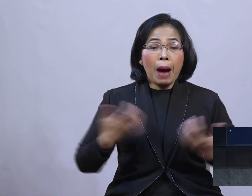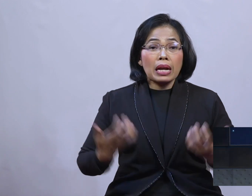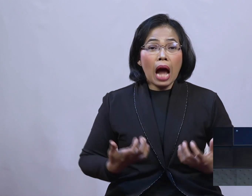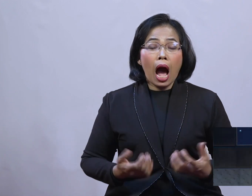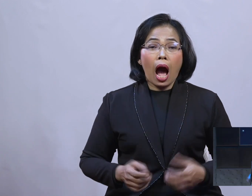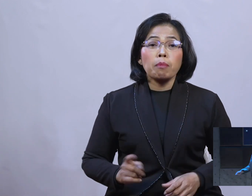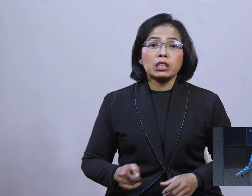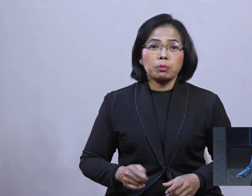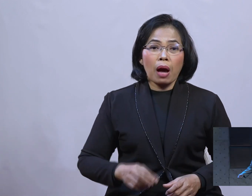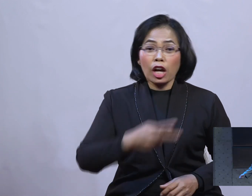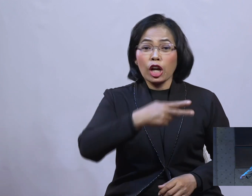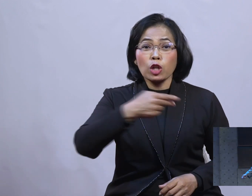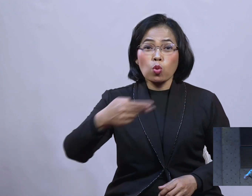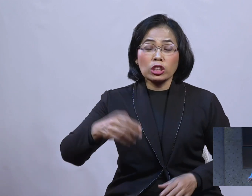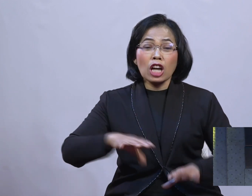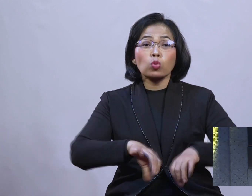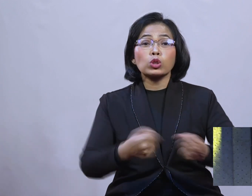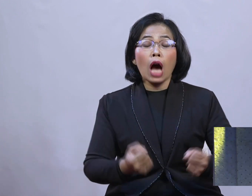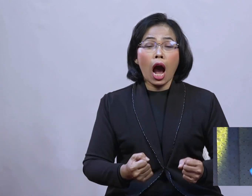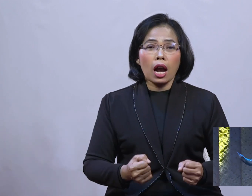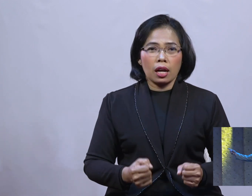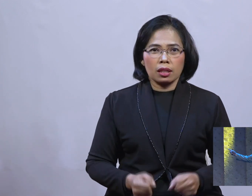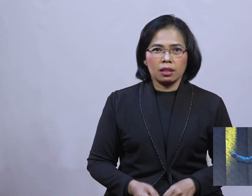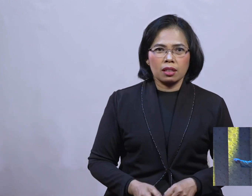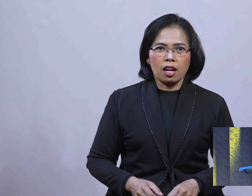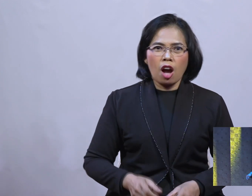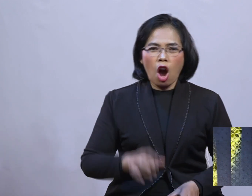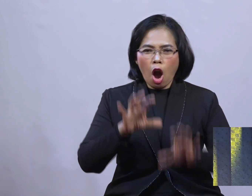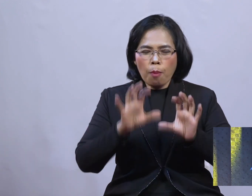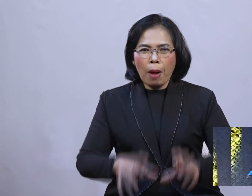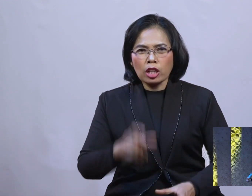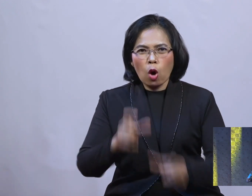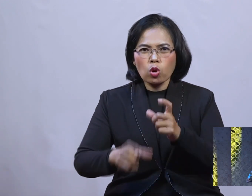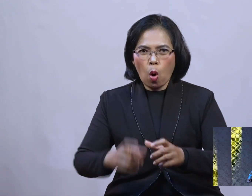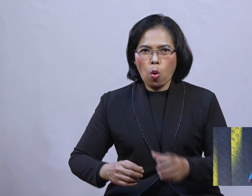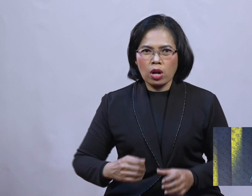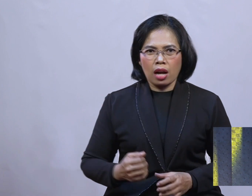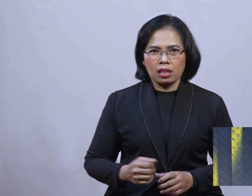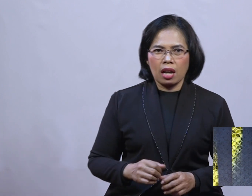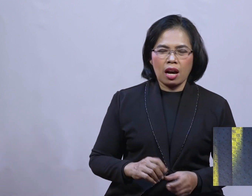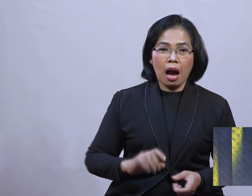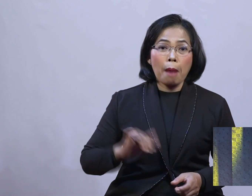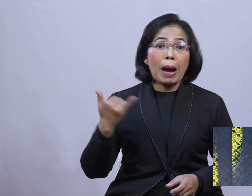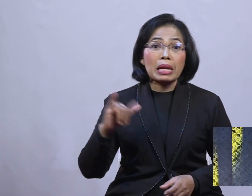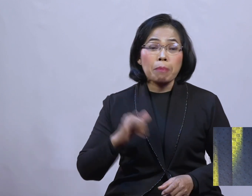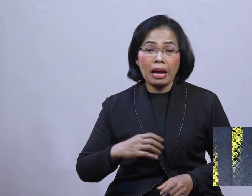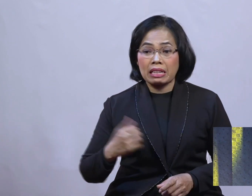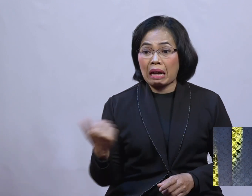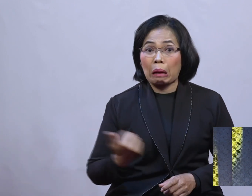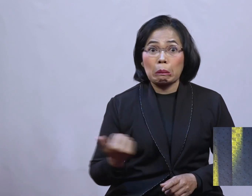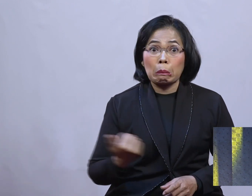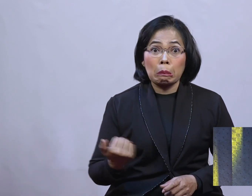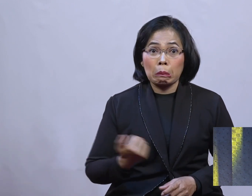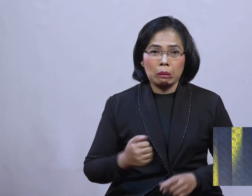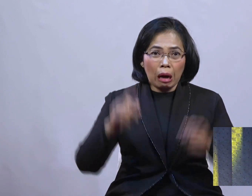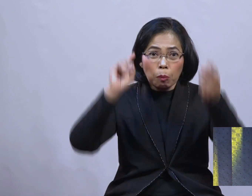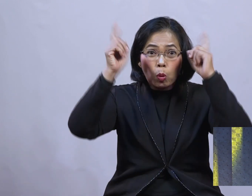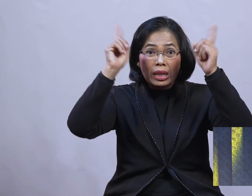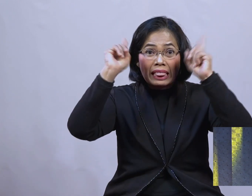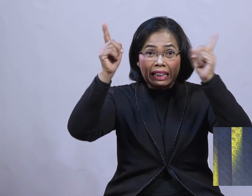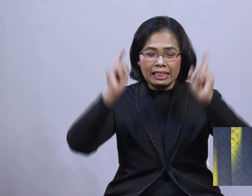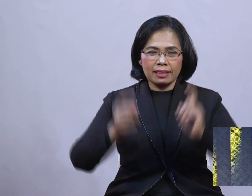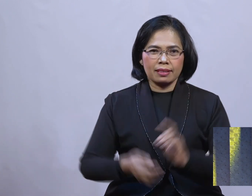politik yang menerima Rp100 lalu pasangan lain kasih Rp50.000 kok dikasih lebih banyak